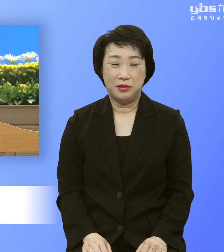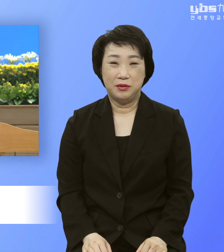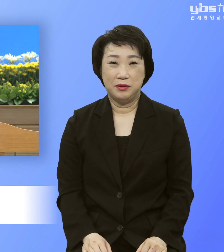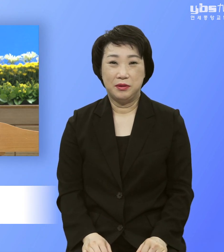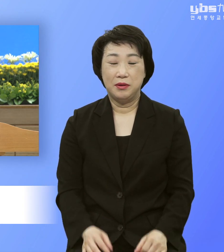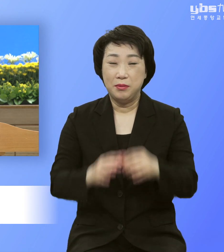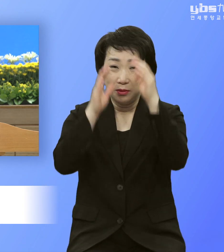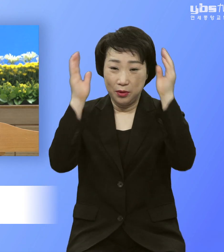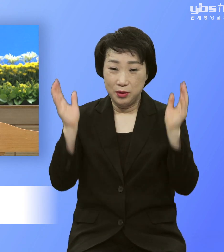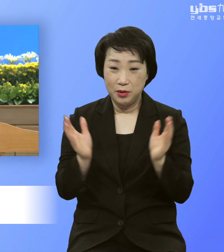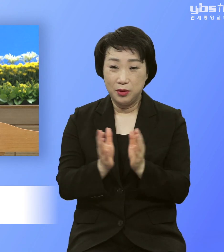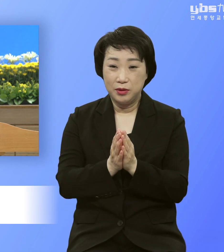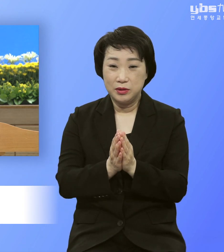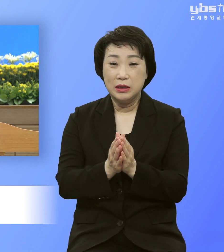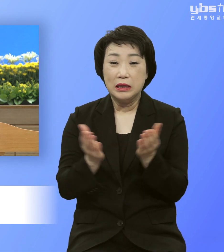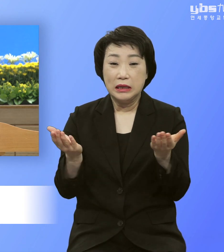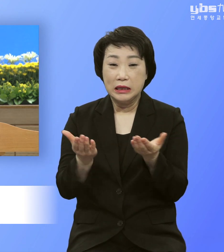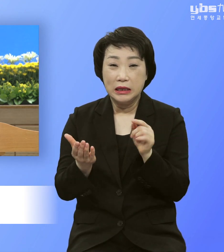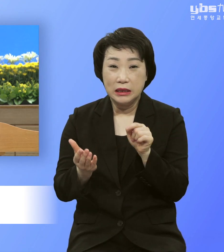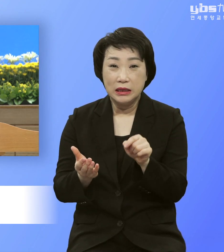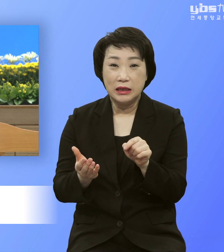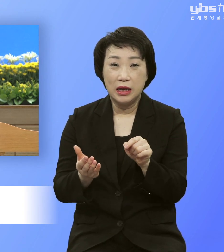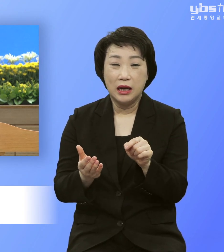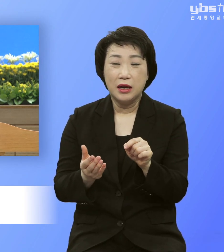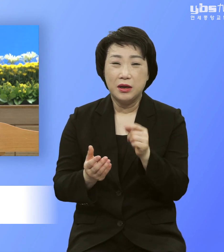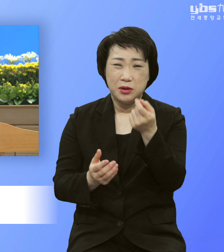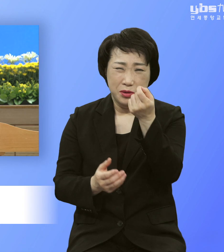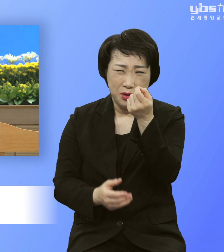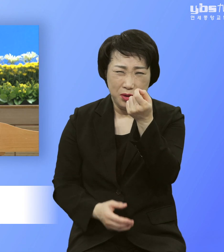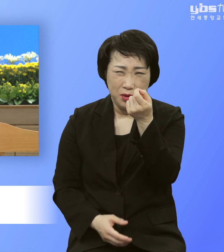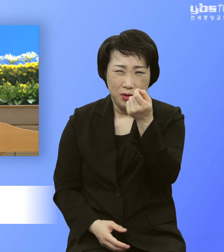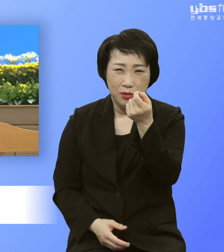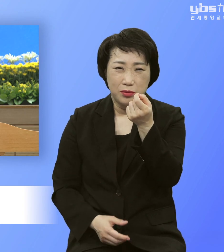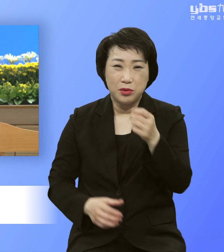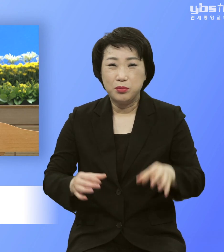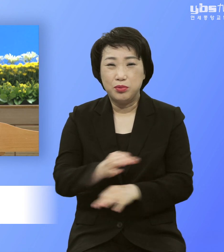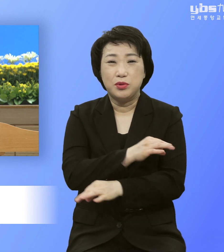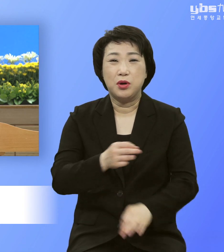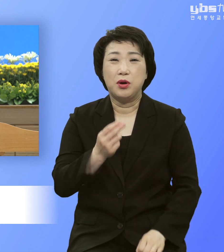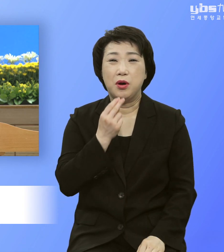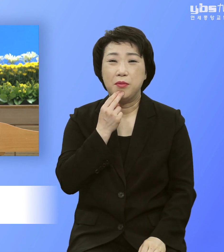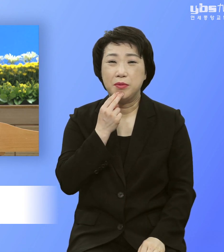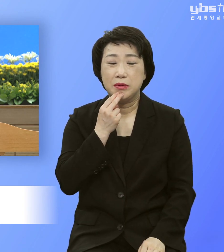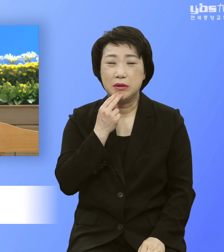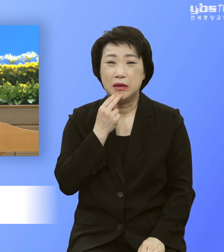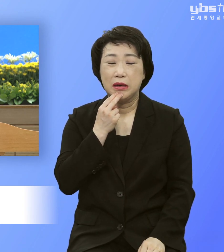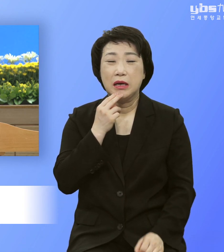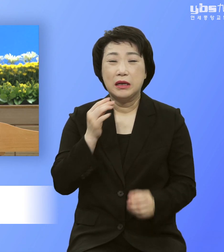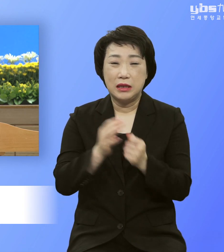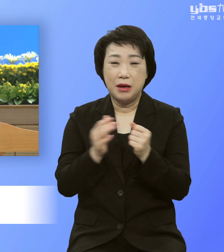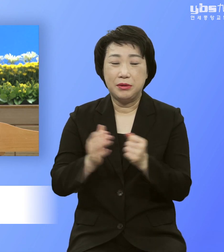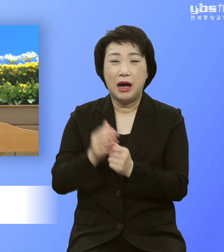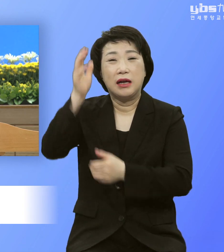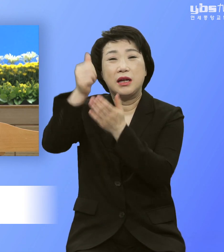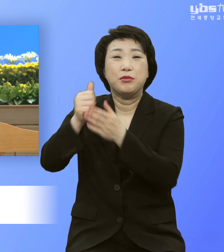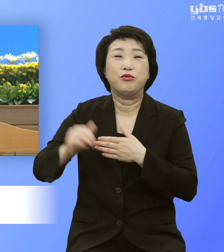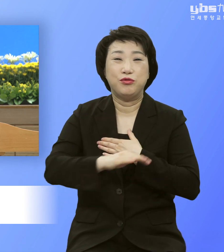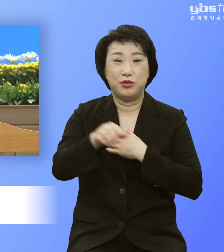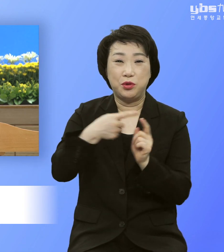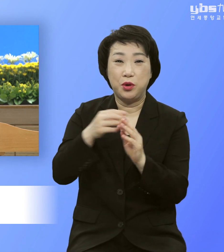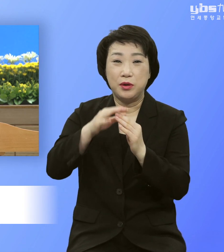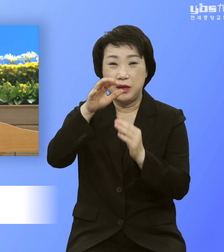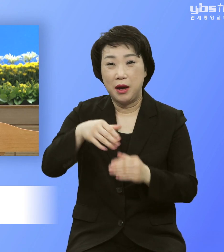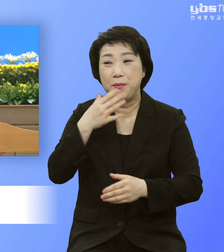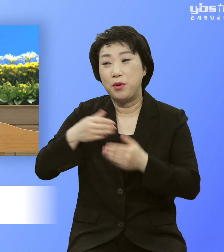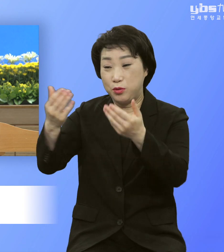그러니까 이 모든 살림살이를 단 하나도 부정 없이 하기 때문에 하나님이 우리에게